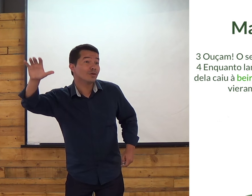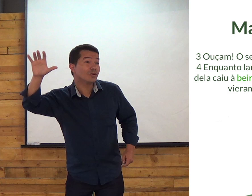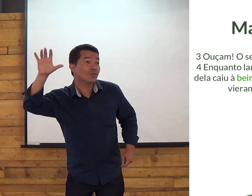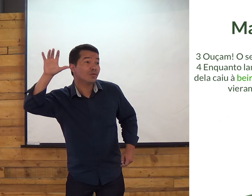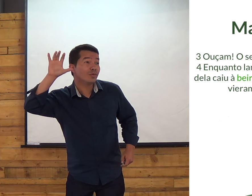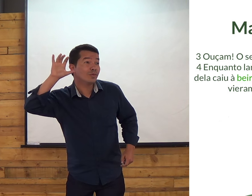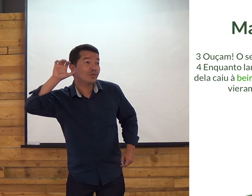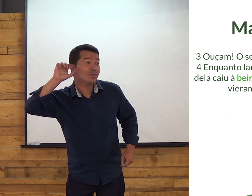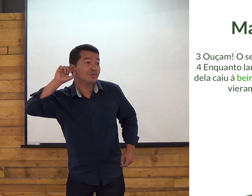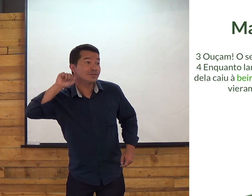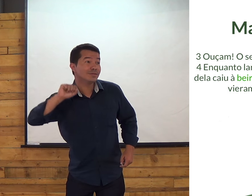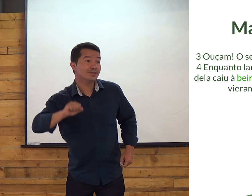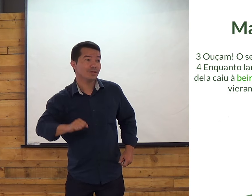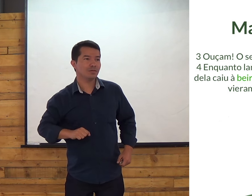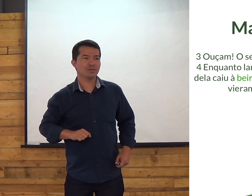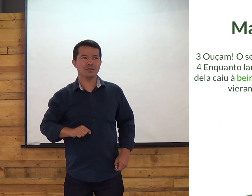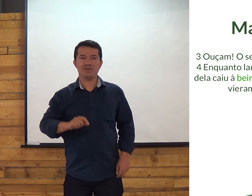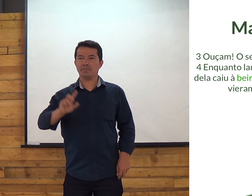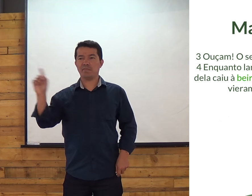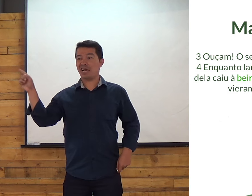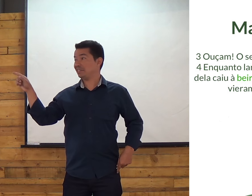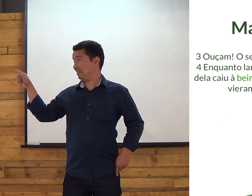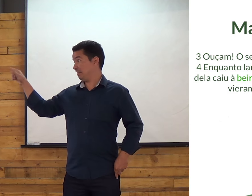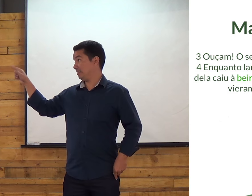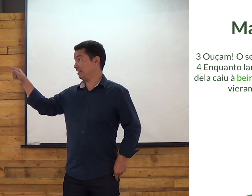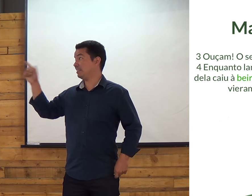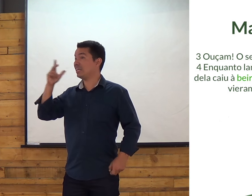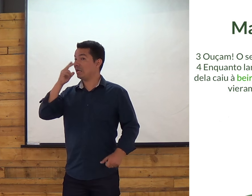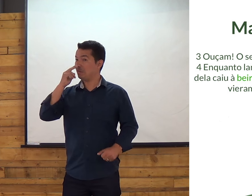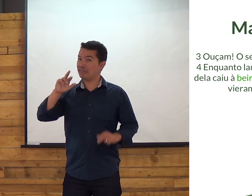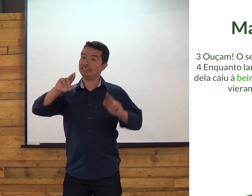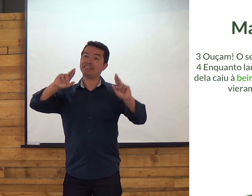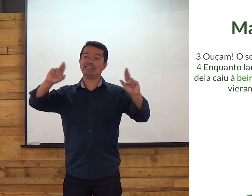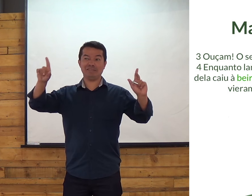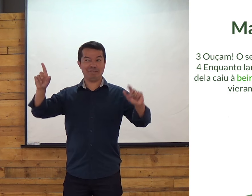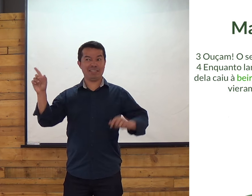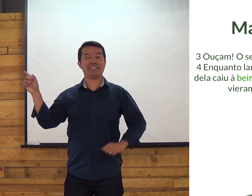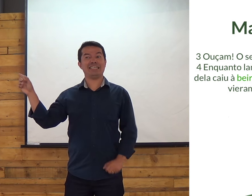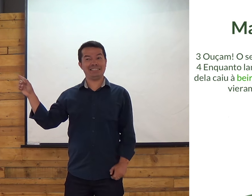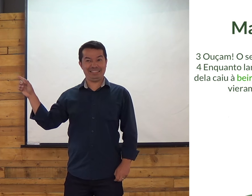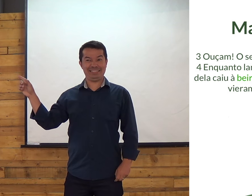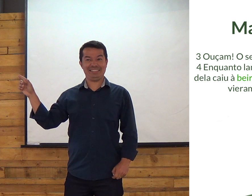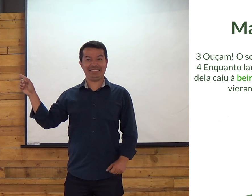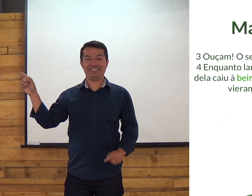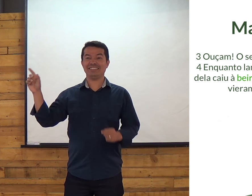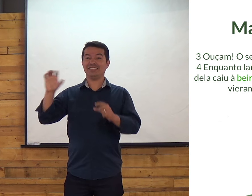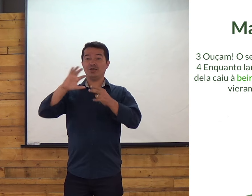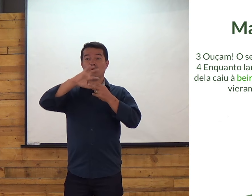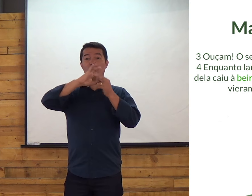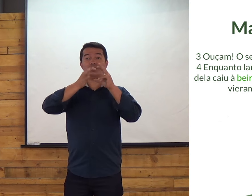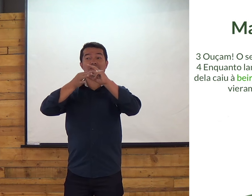Ouçam, ouçam. Mas ali está meio diferente,